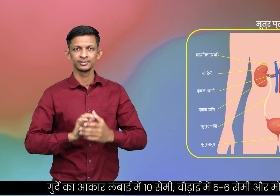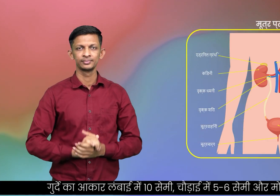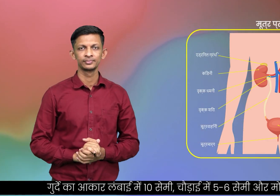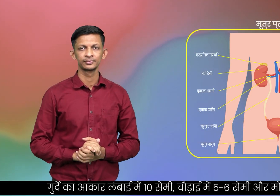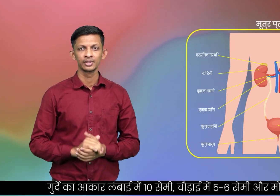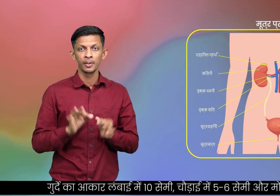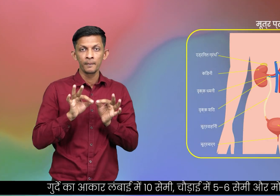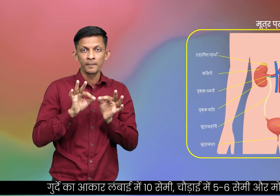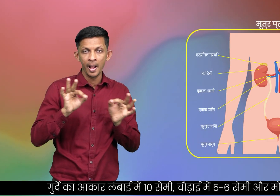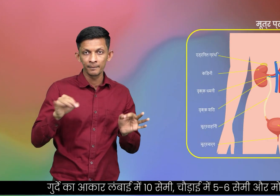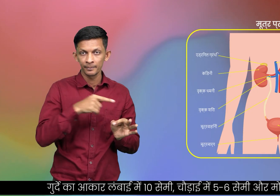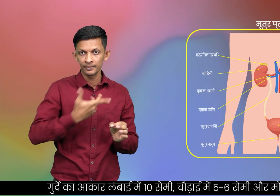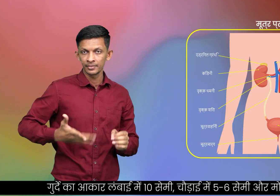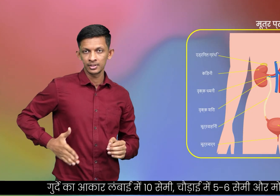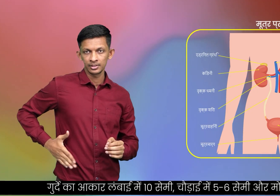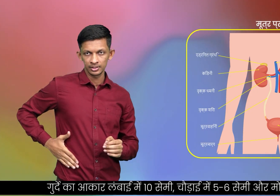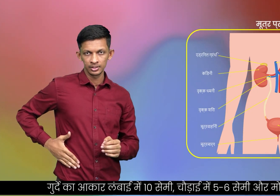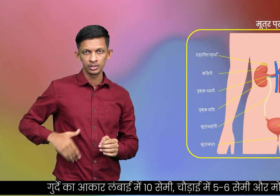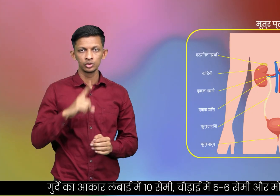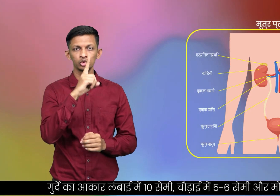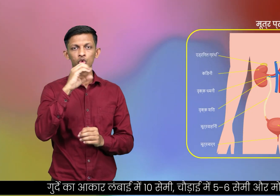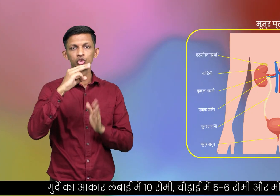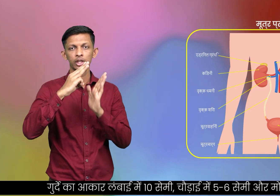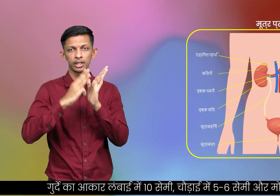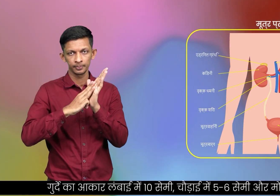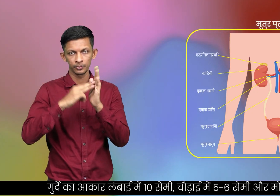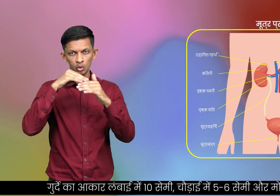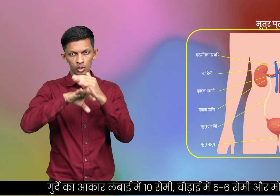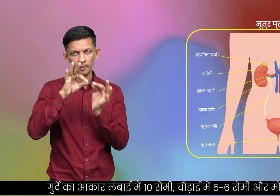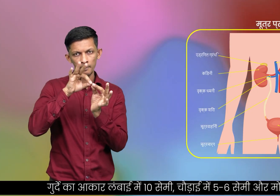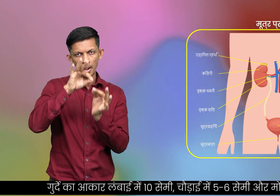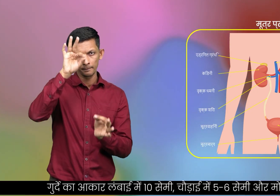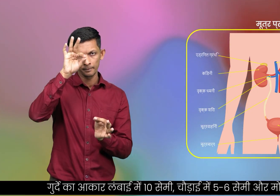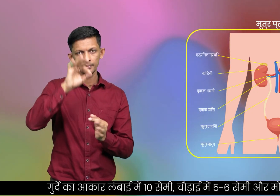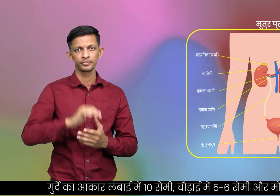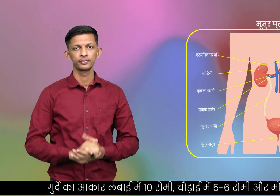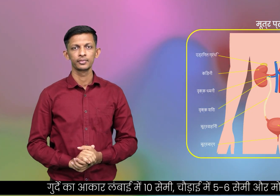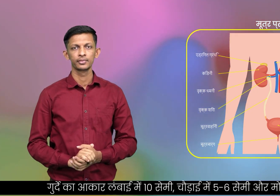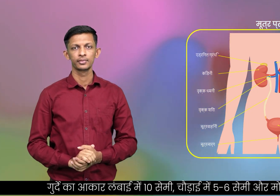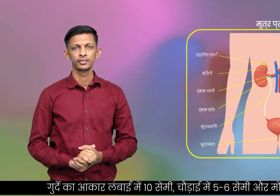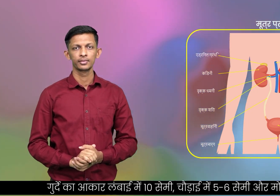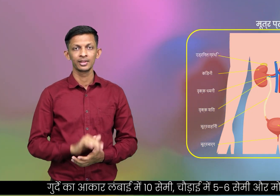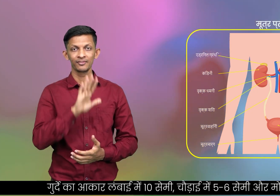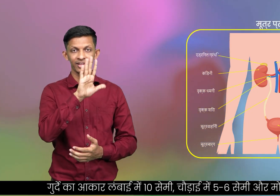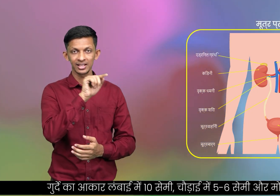गुर्दा का आकार लंबाई में 10 सेंटीमीटर, चौड़ाई में 5 से 6